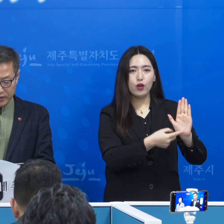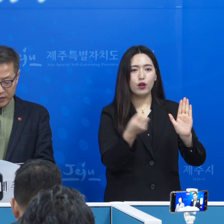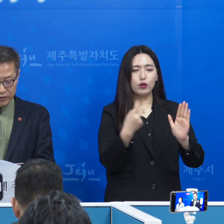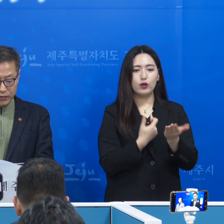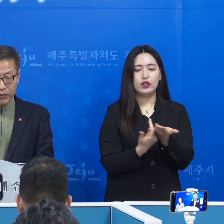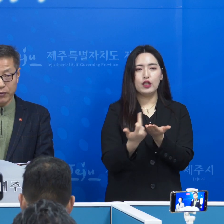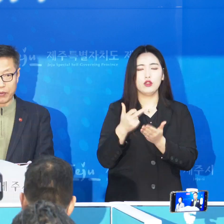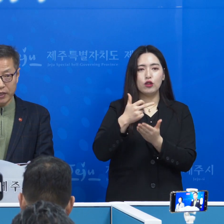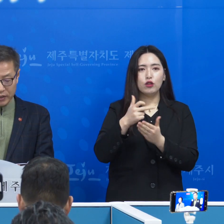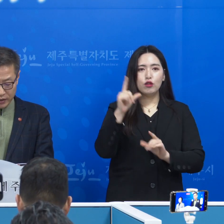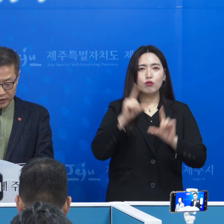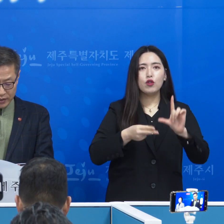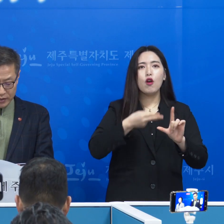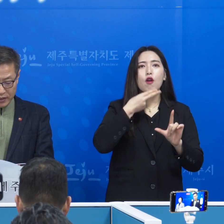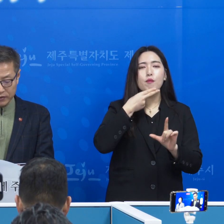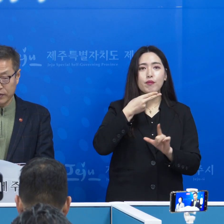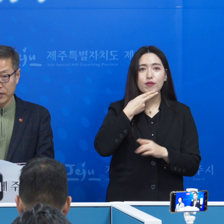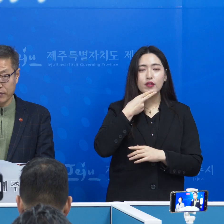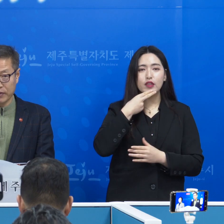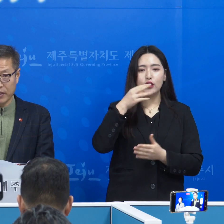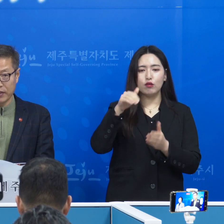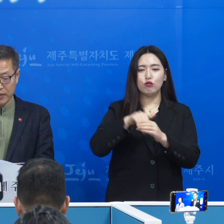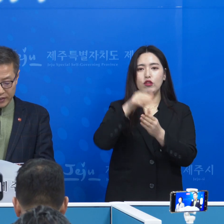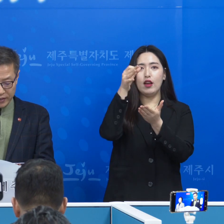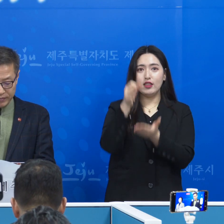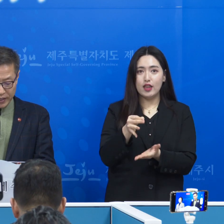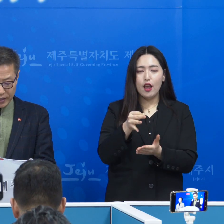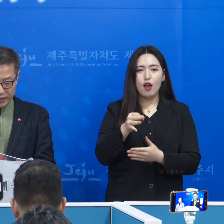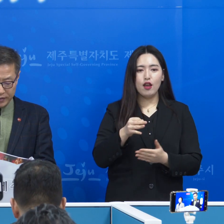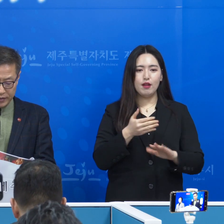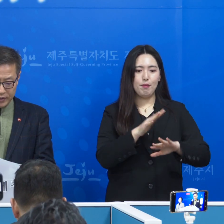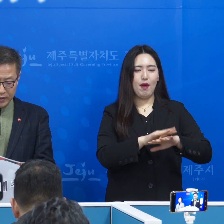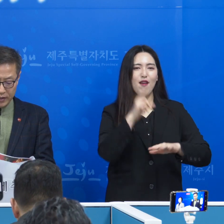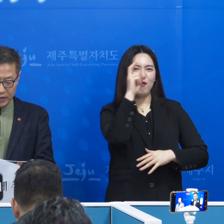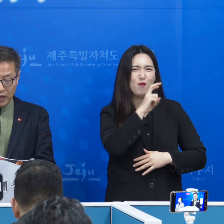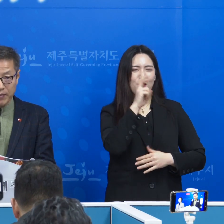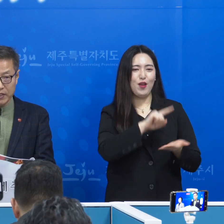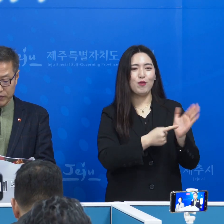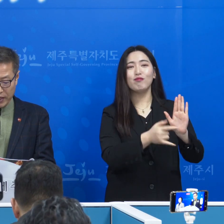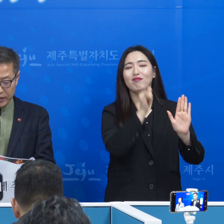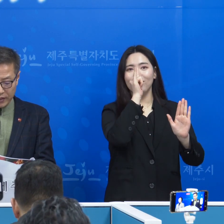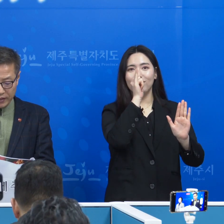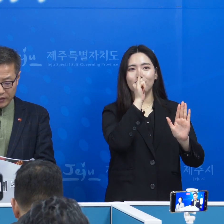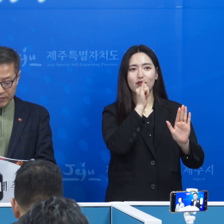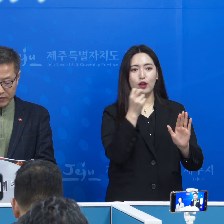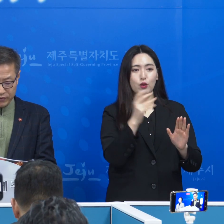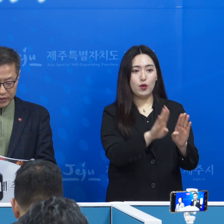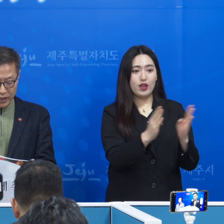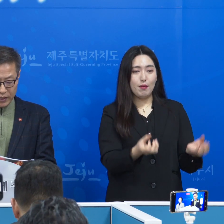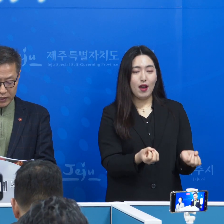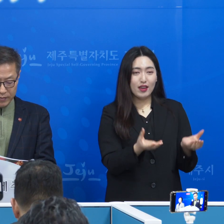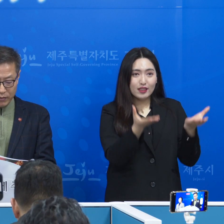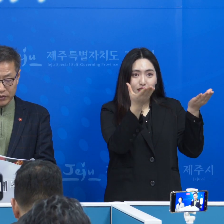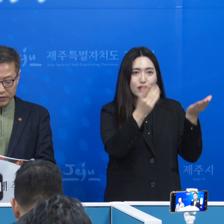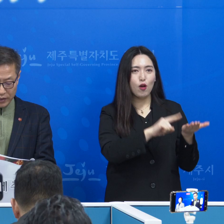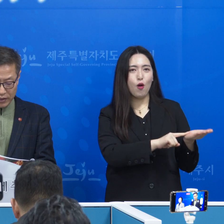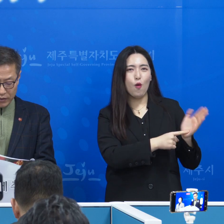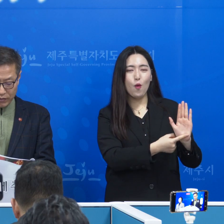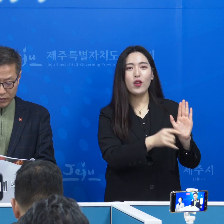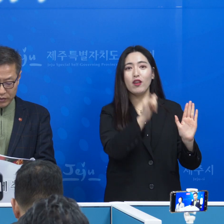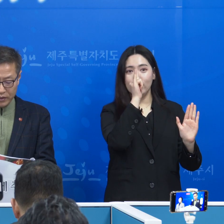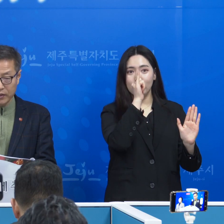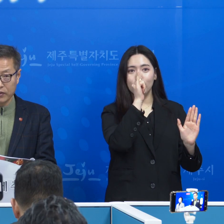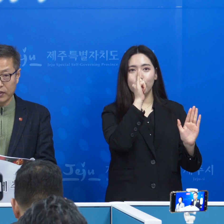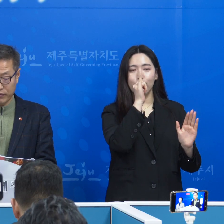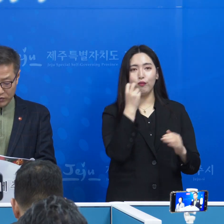제주무형문화재 제주농요공연이 특설 무대에서 열리게 됩니다. 개막식과 함께 개막 축하 희망 콘서트가